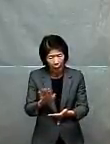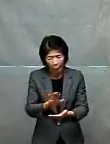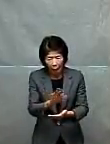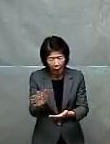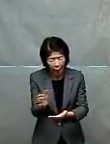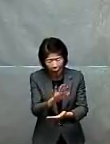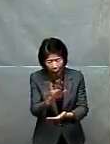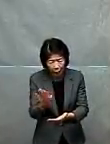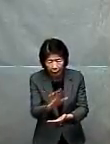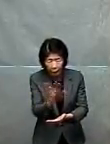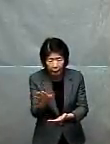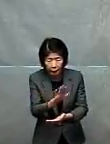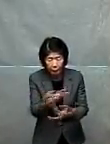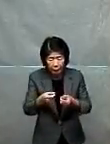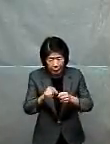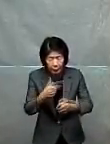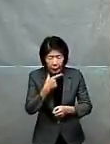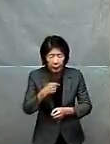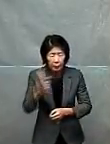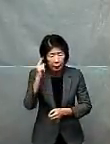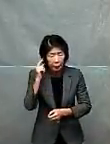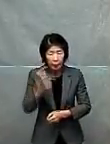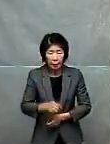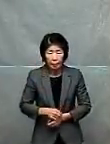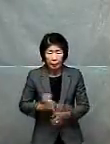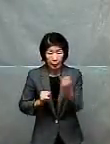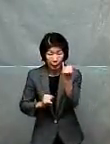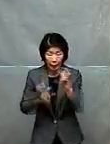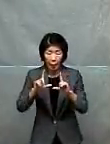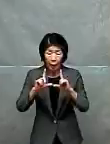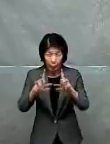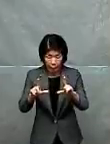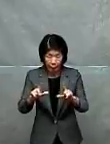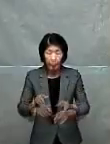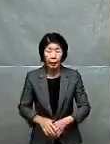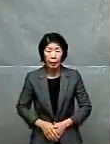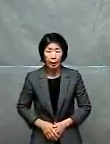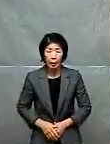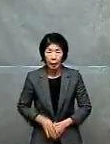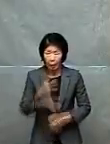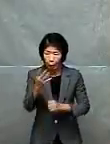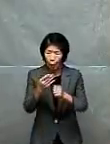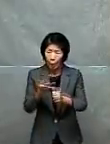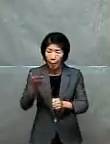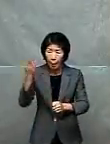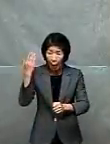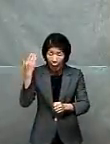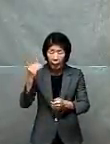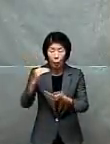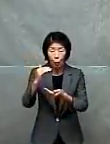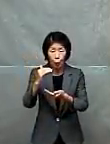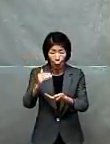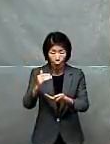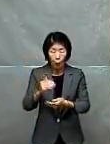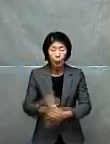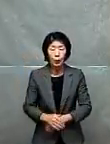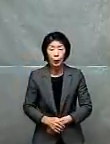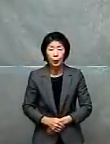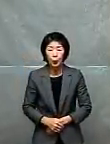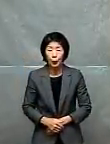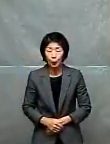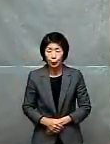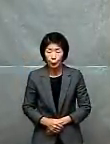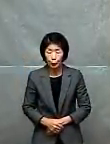問が残るんですけれども、 私はあの4年前のことなので、あの